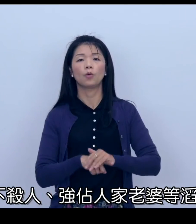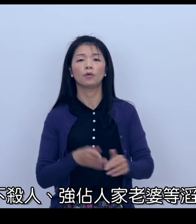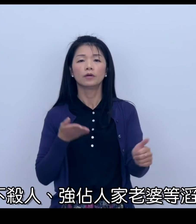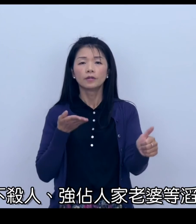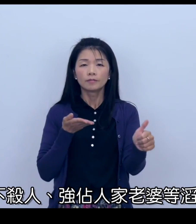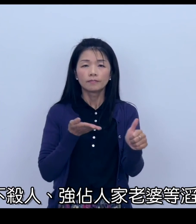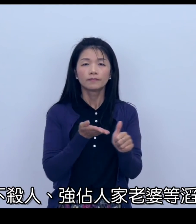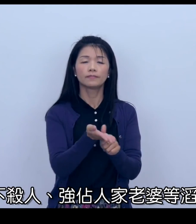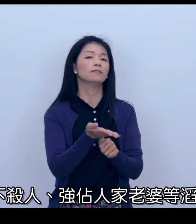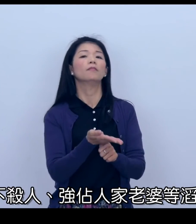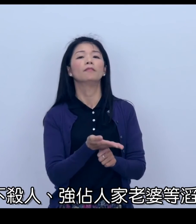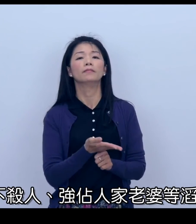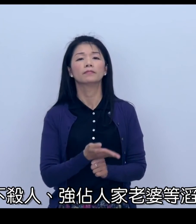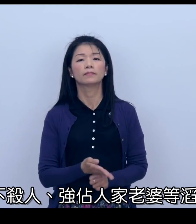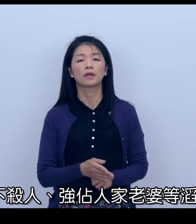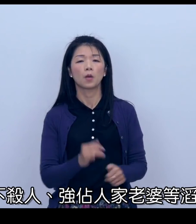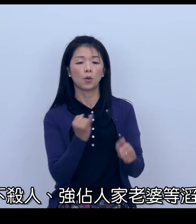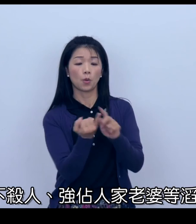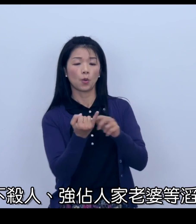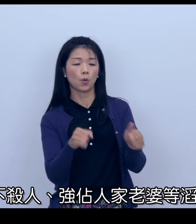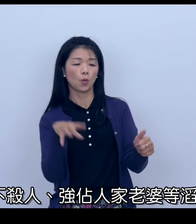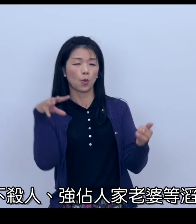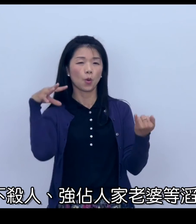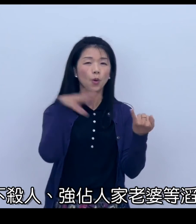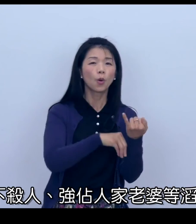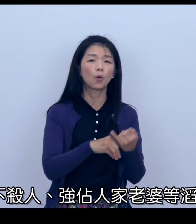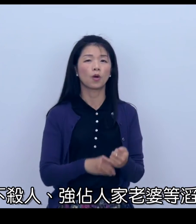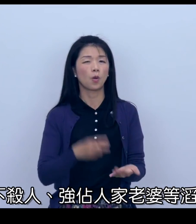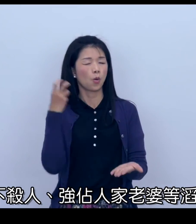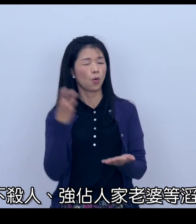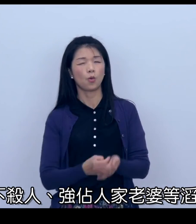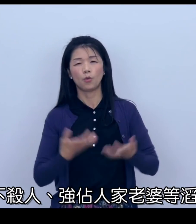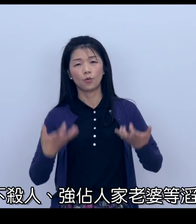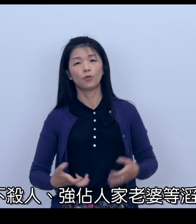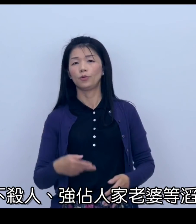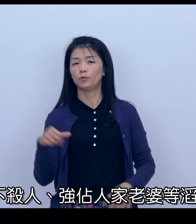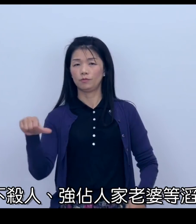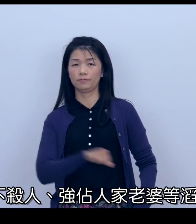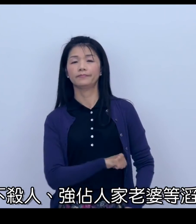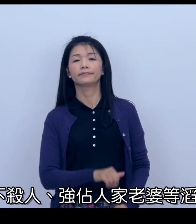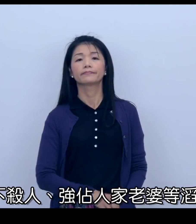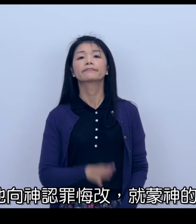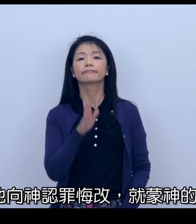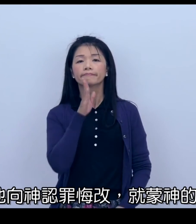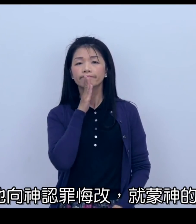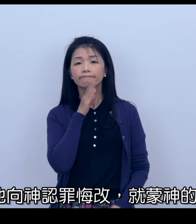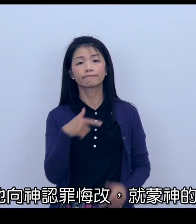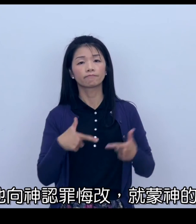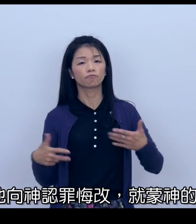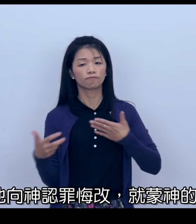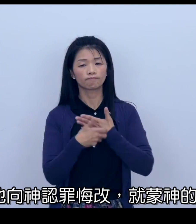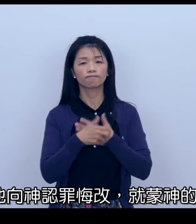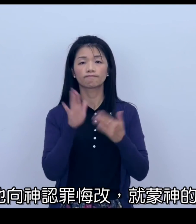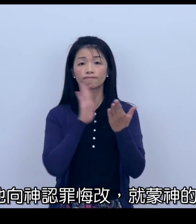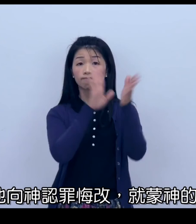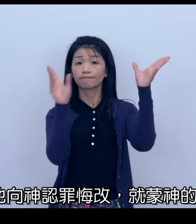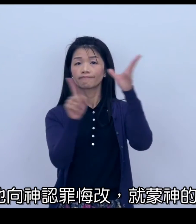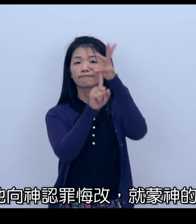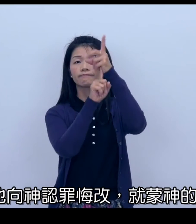犯下杀人、强占人家老婆的滔天大罪，但因他向神认罪